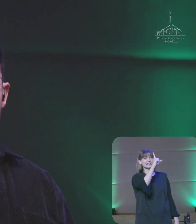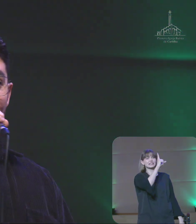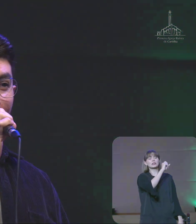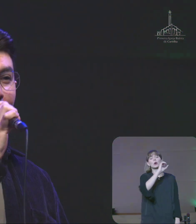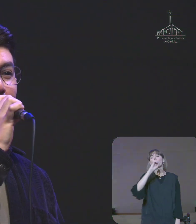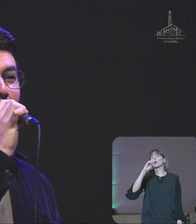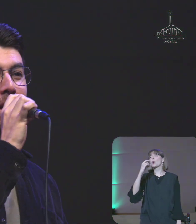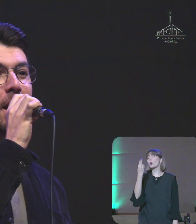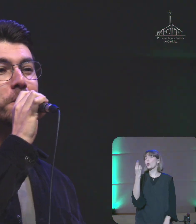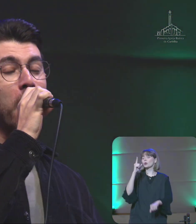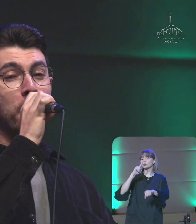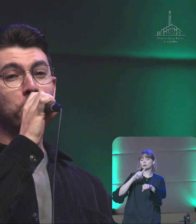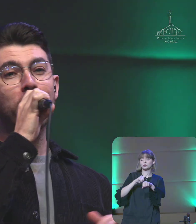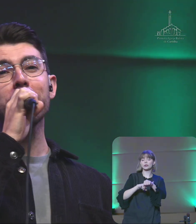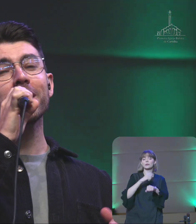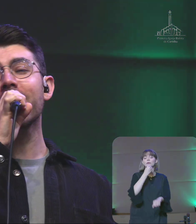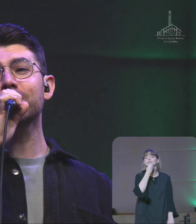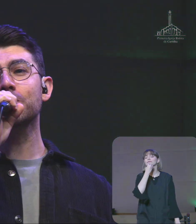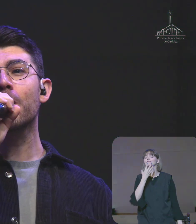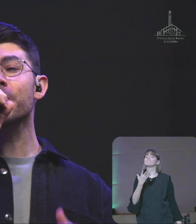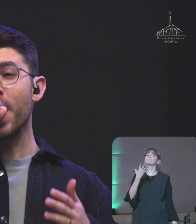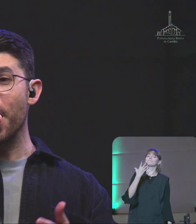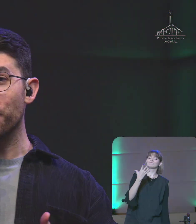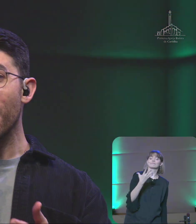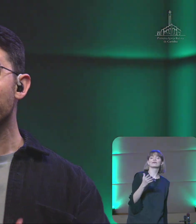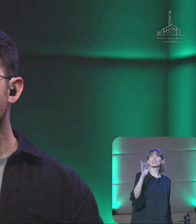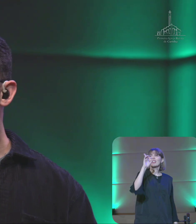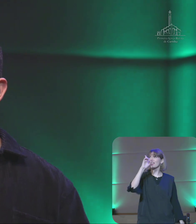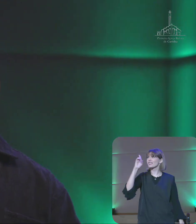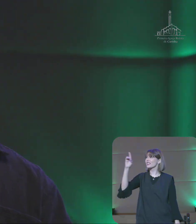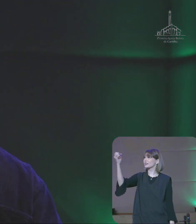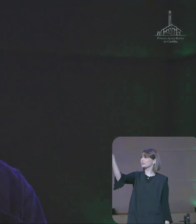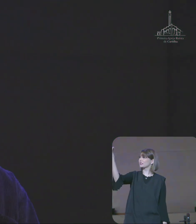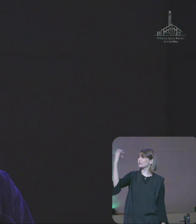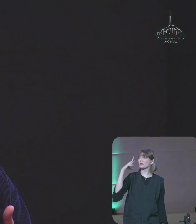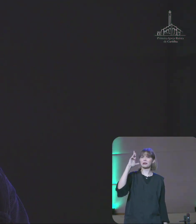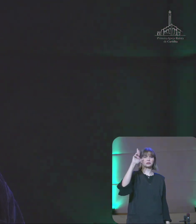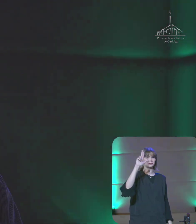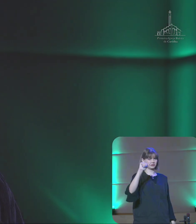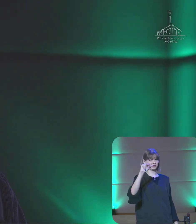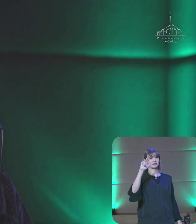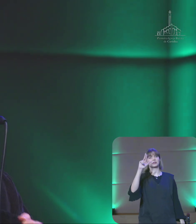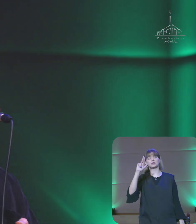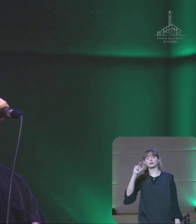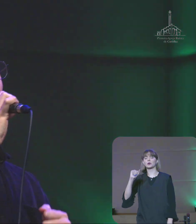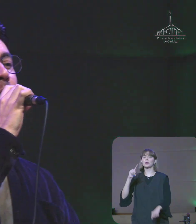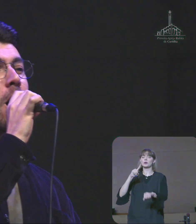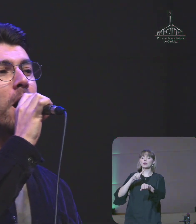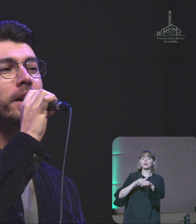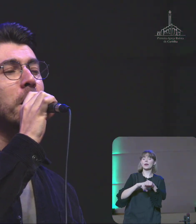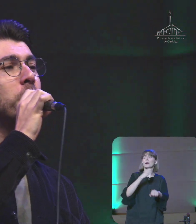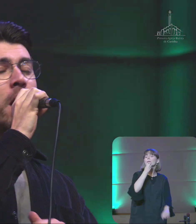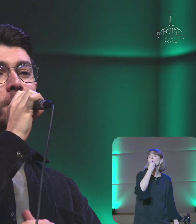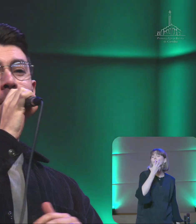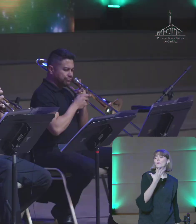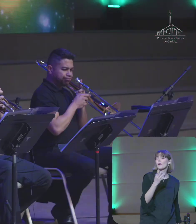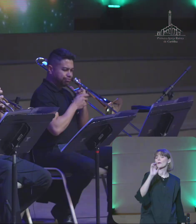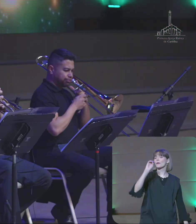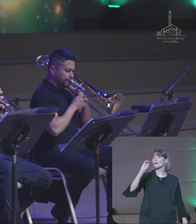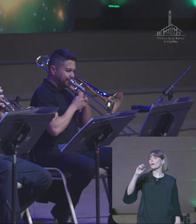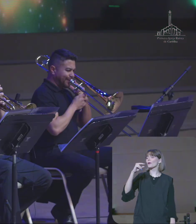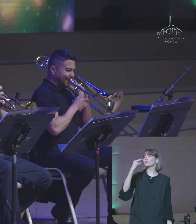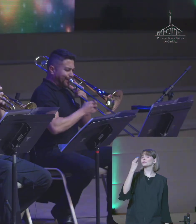paz. Oh, não, nunca me deixou quando bem ou quando mal. Oh, não,